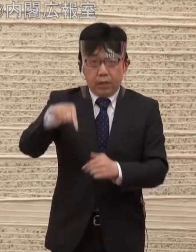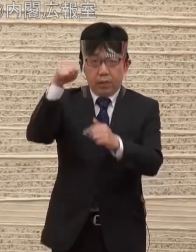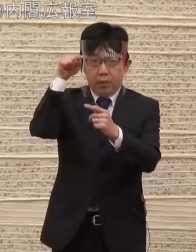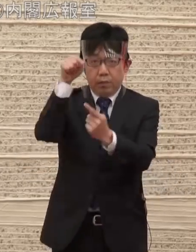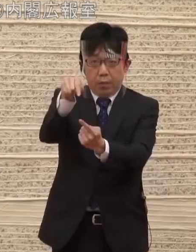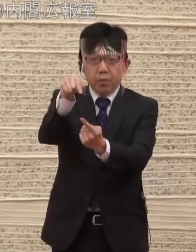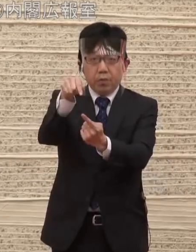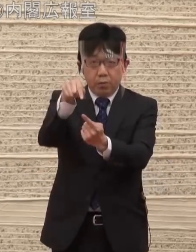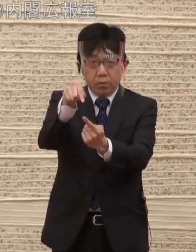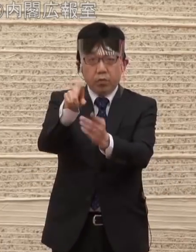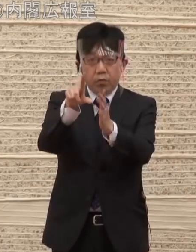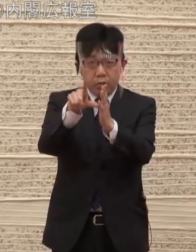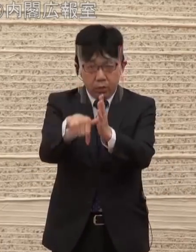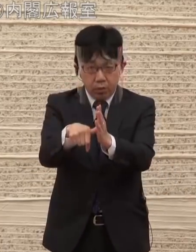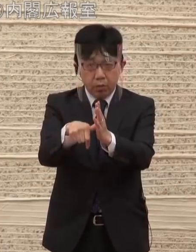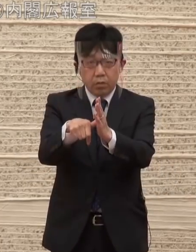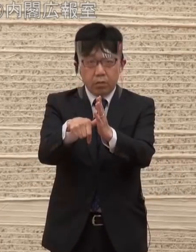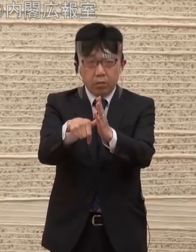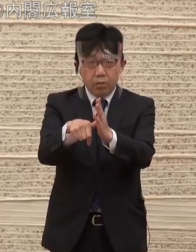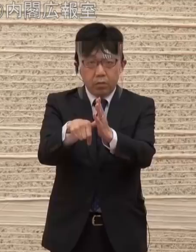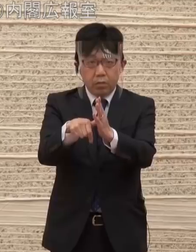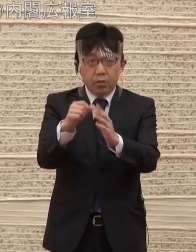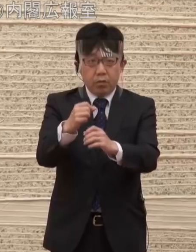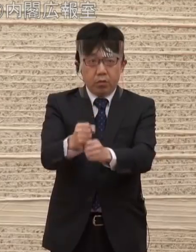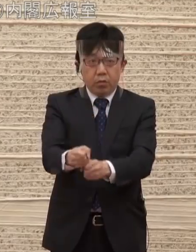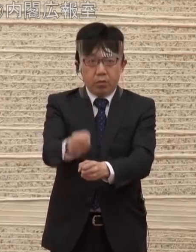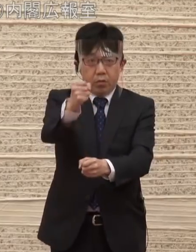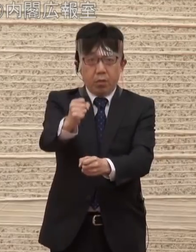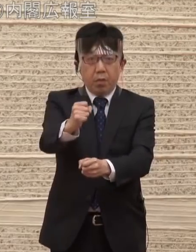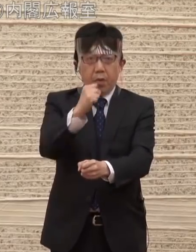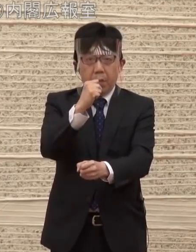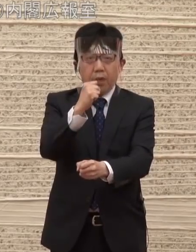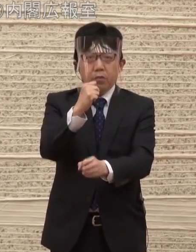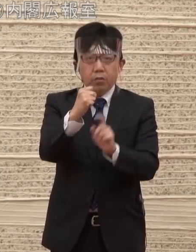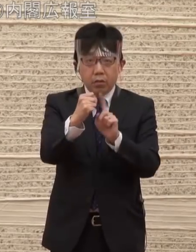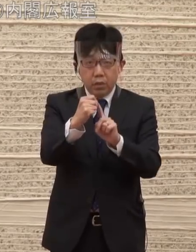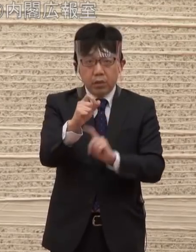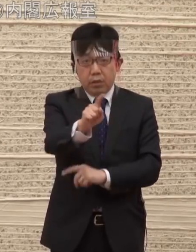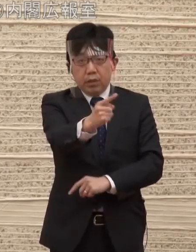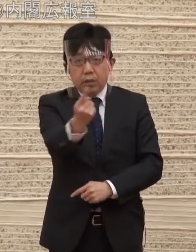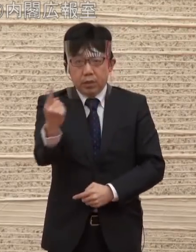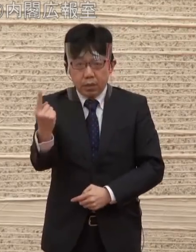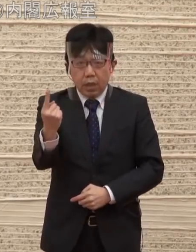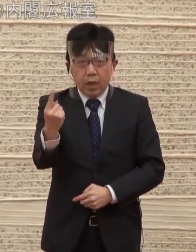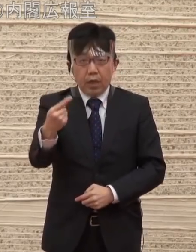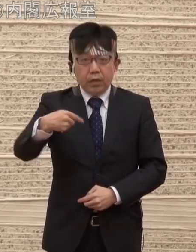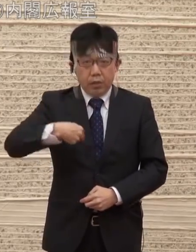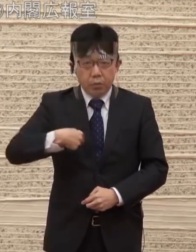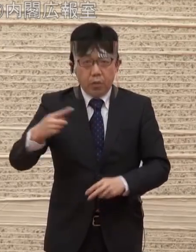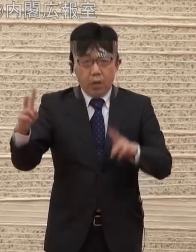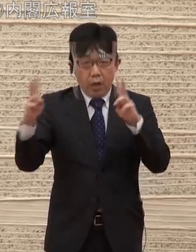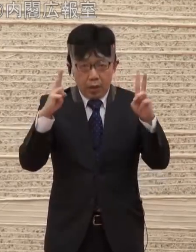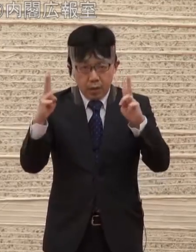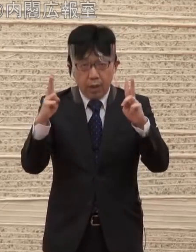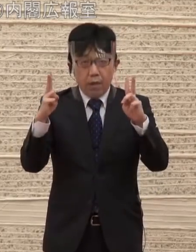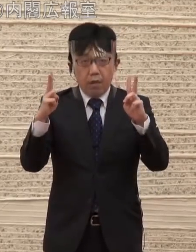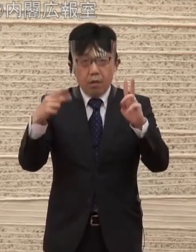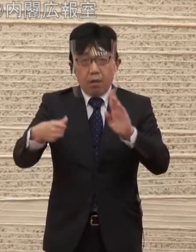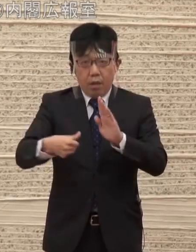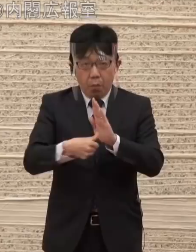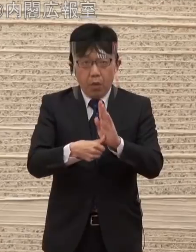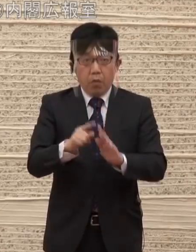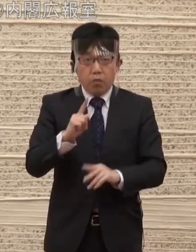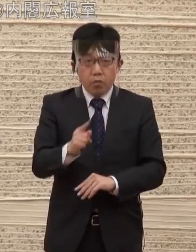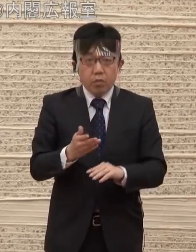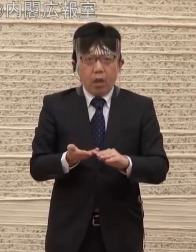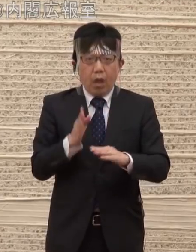で指名を受けた方はですねお近くのスタンドマイクにですね御薦め頂いて所属とお名前を明らかにされた上で